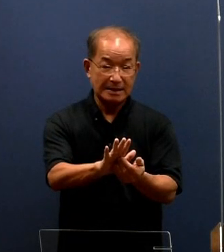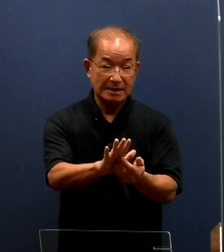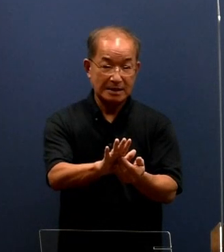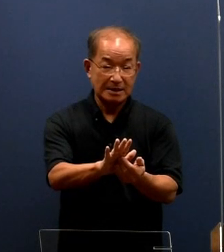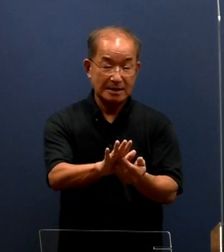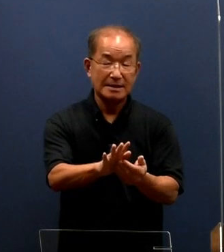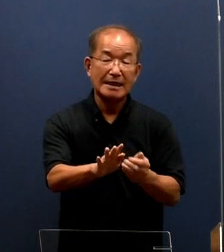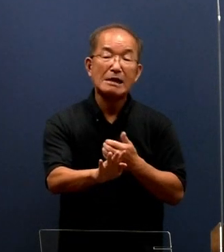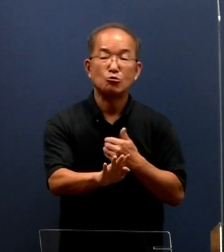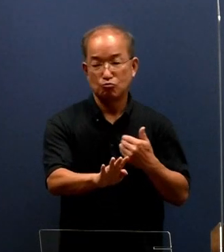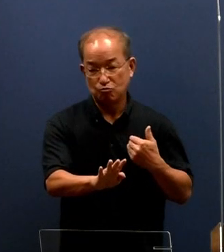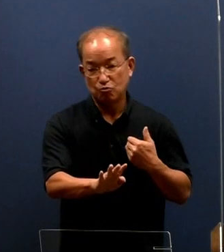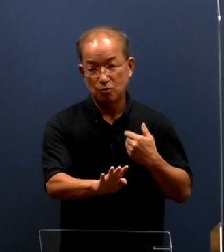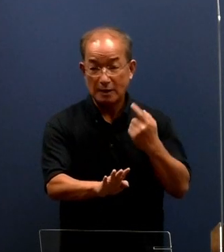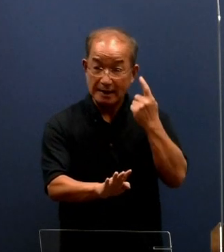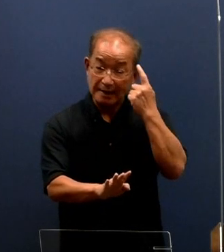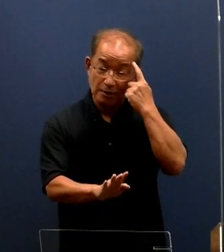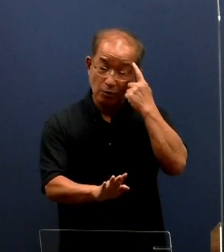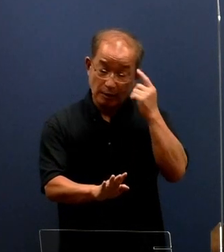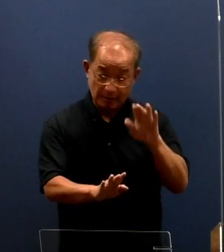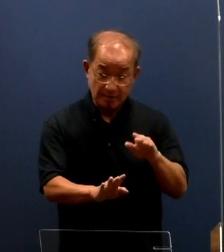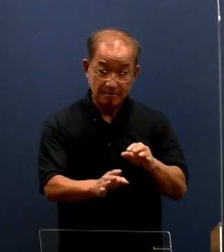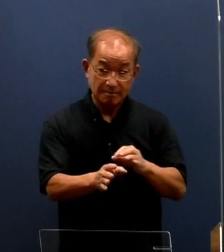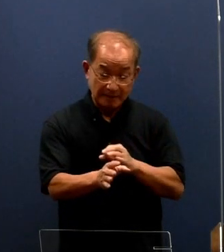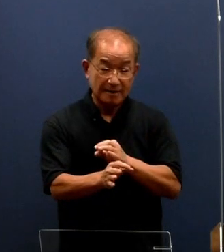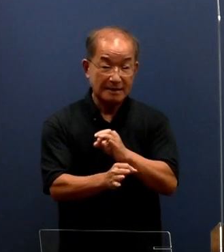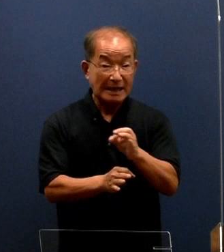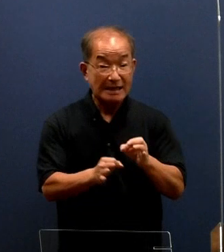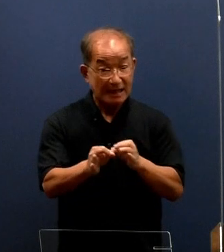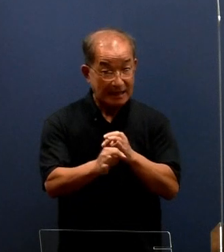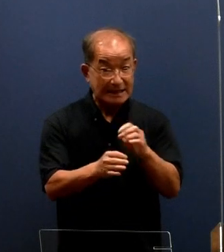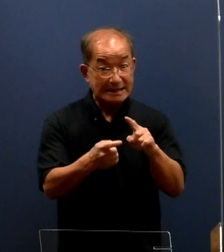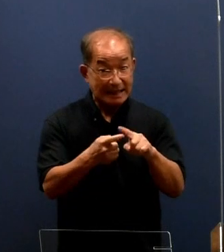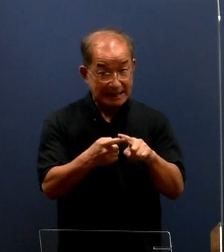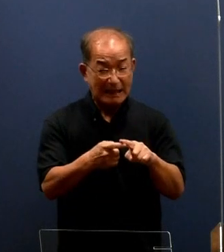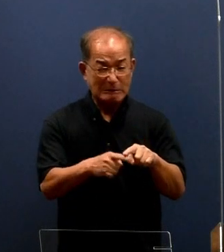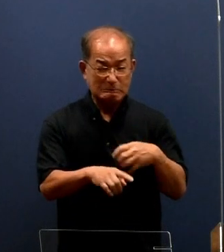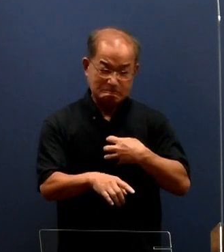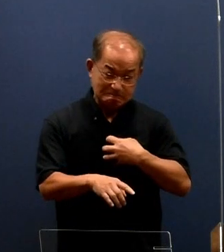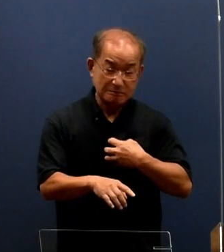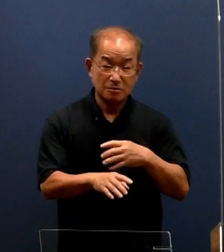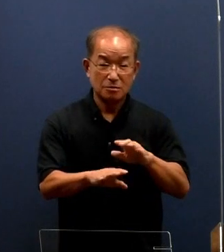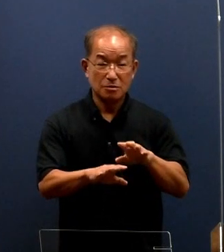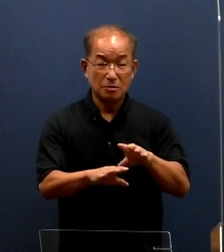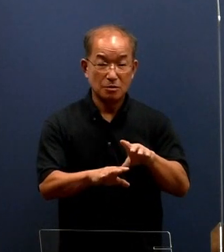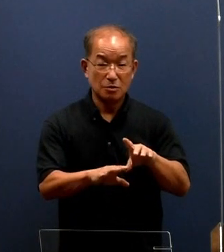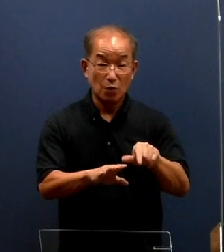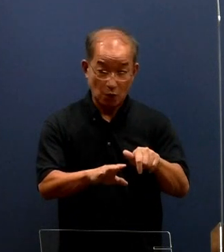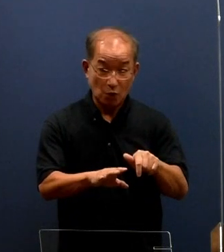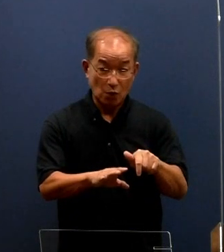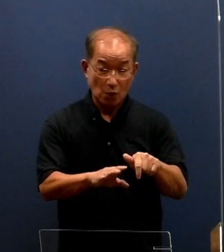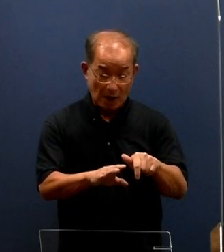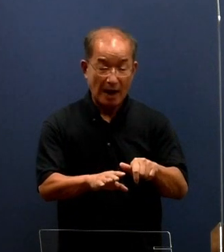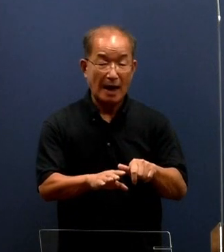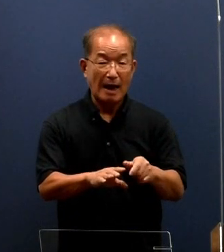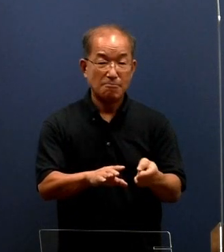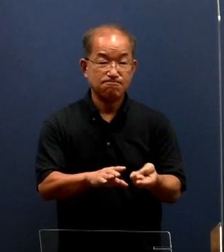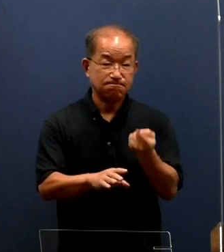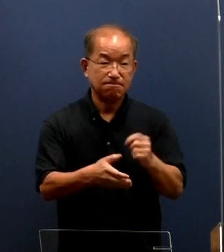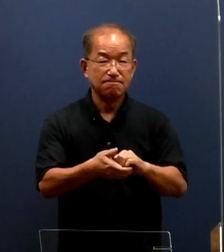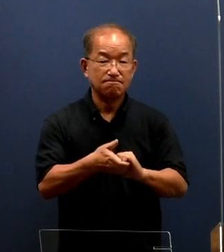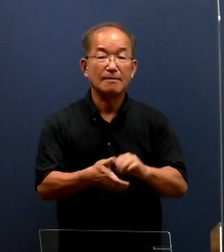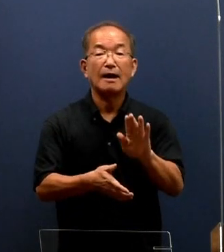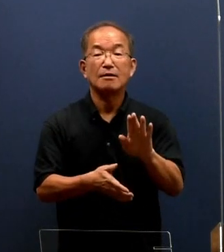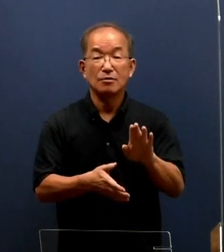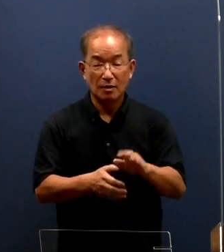できるのではないかというふうに思いますけれども、経済的な痛みというのは確実に生じてますので、そういうことをですね、訴えていく